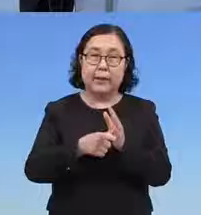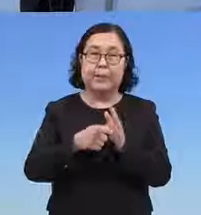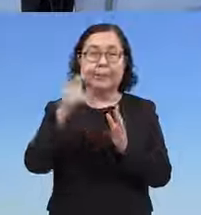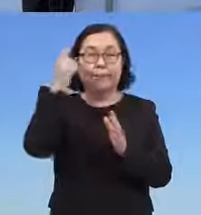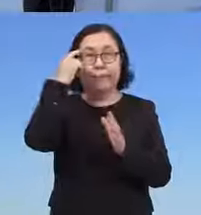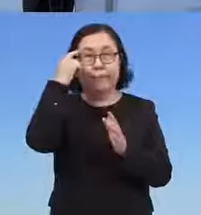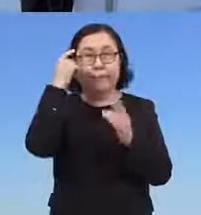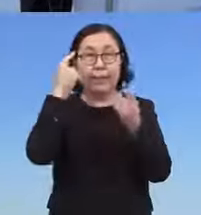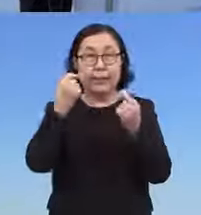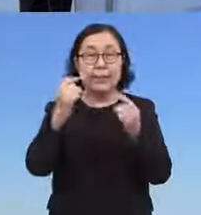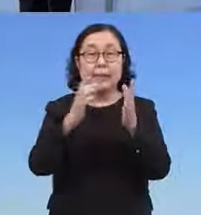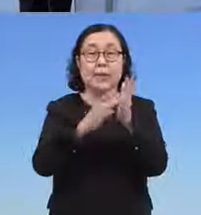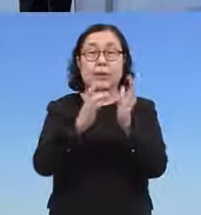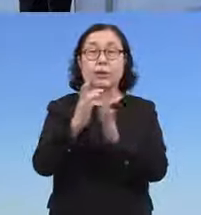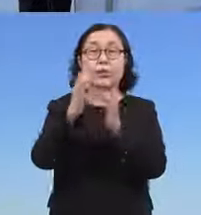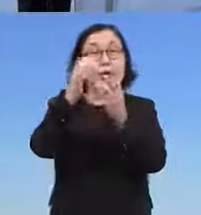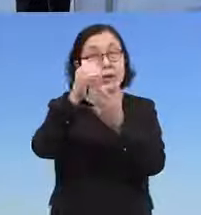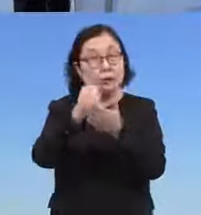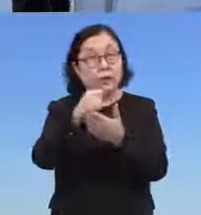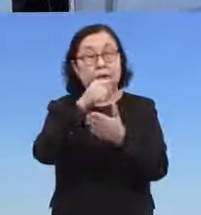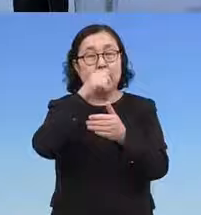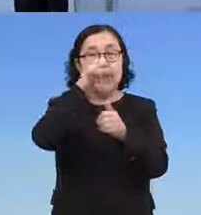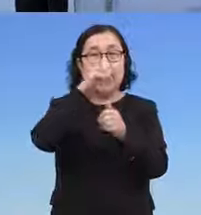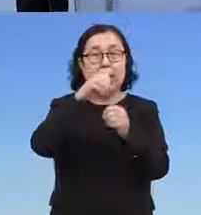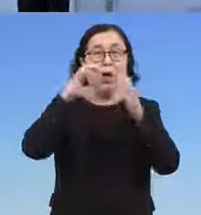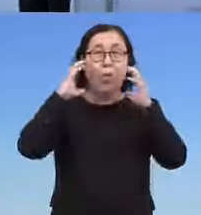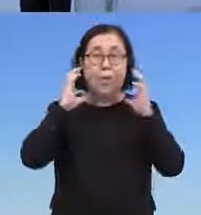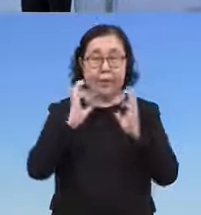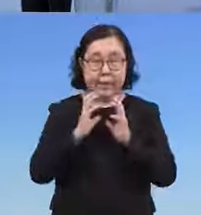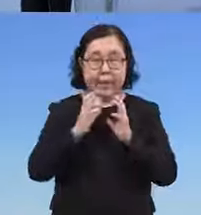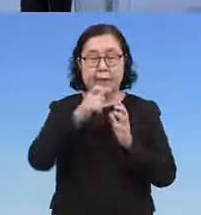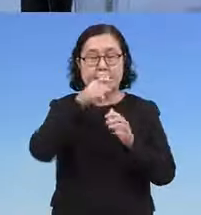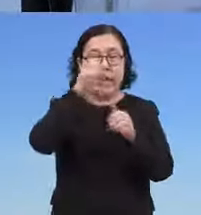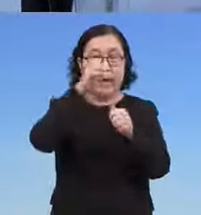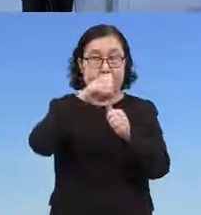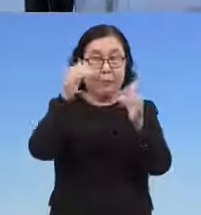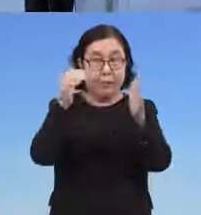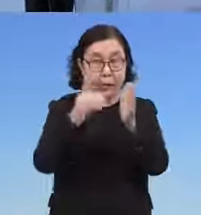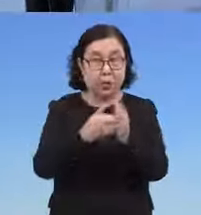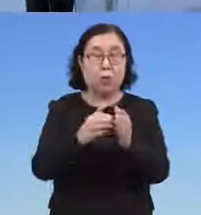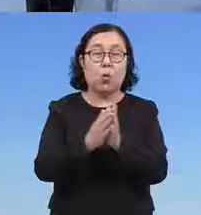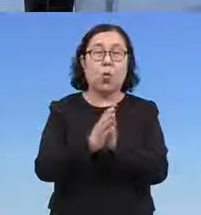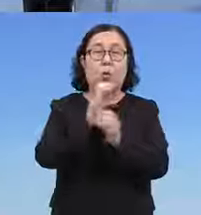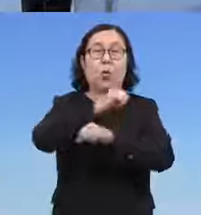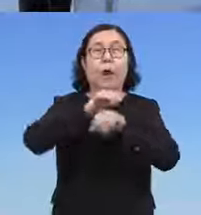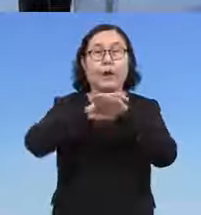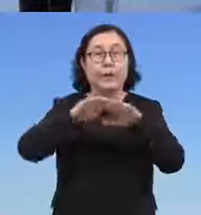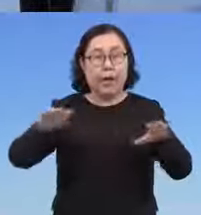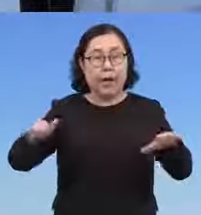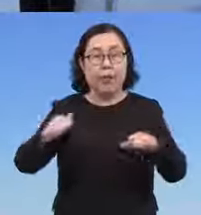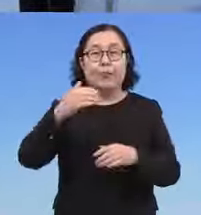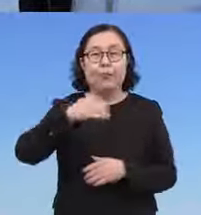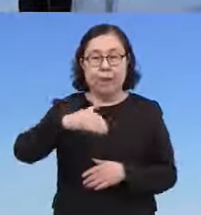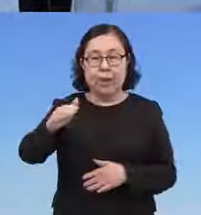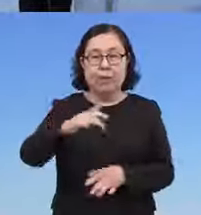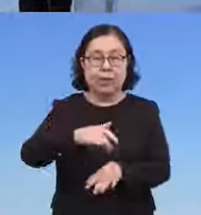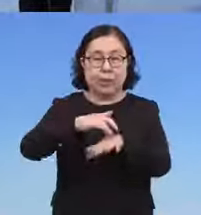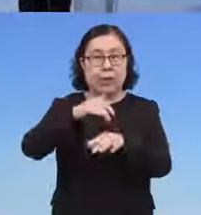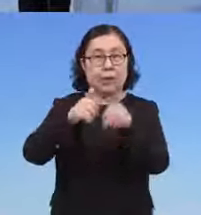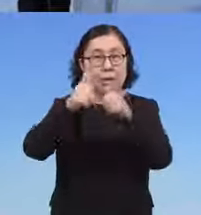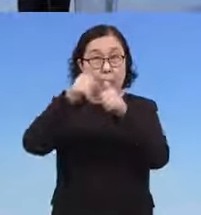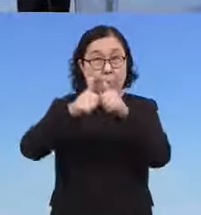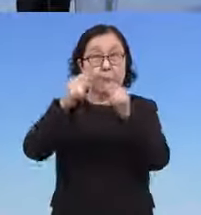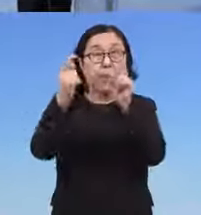지난 시간에 살펴본 것처럼 이제 예수님께서는 세례요한에게 세례를 받으시고 그리고는 광야로 가셔서